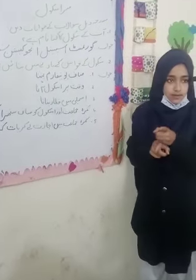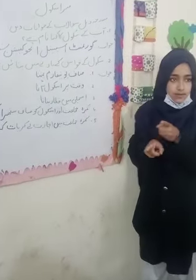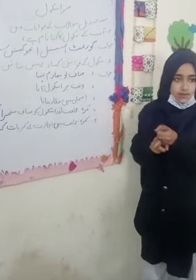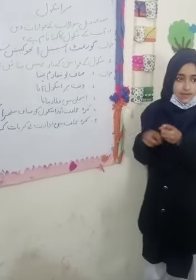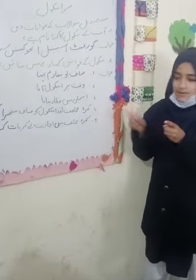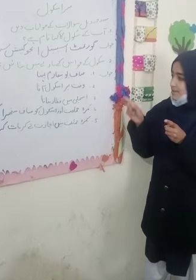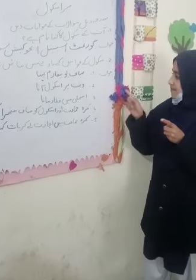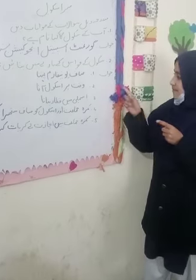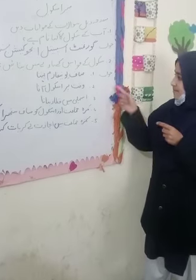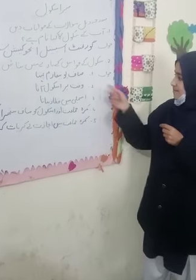बताएं।